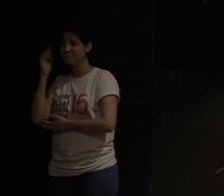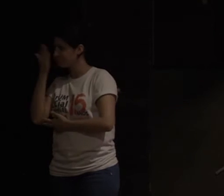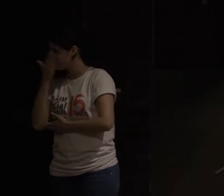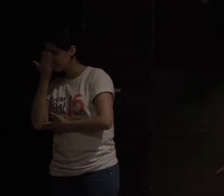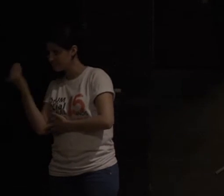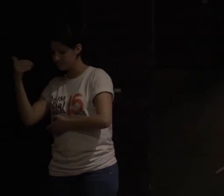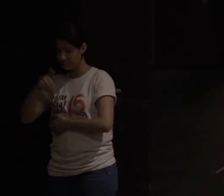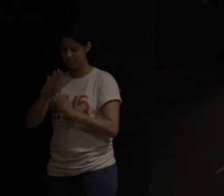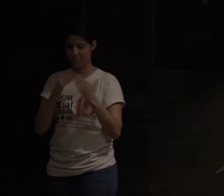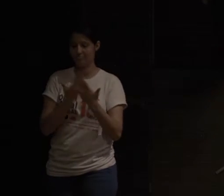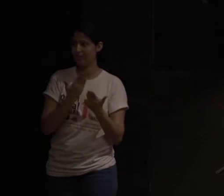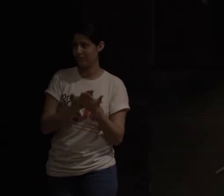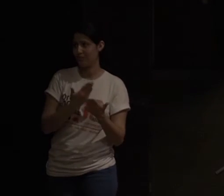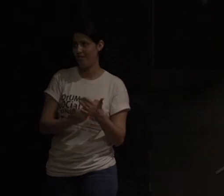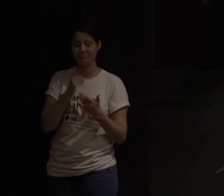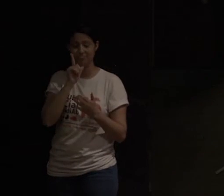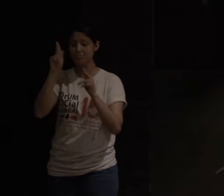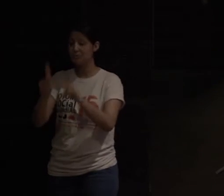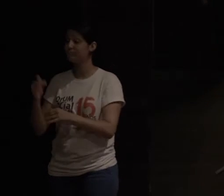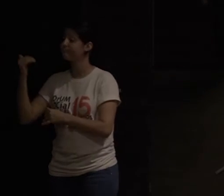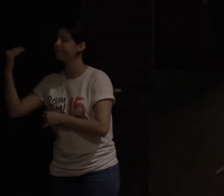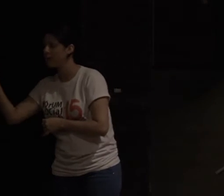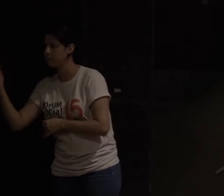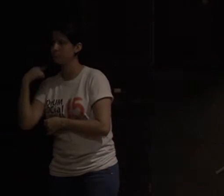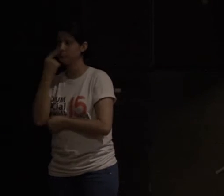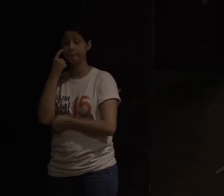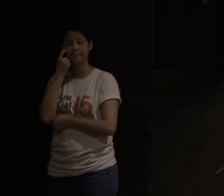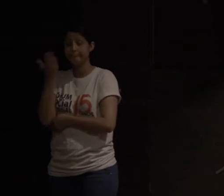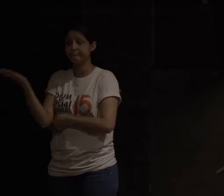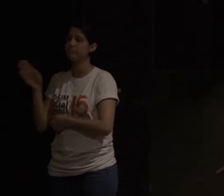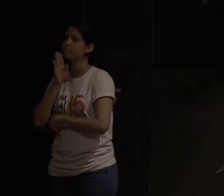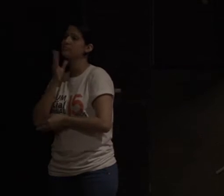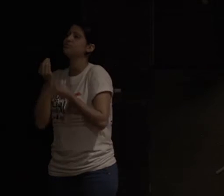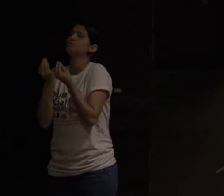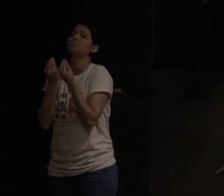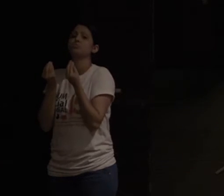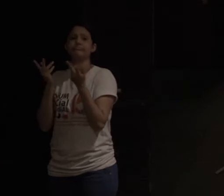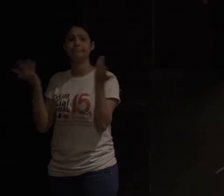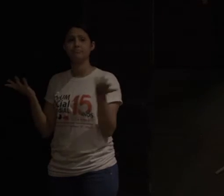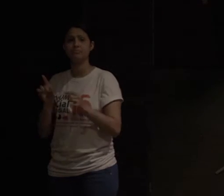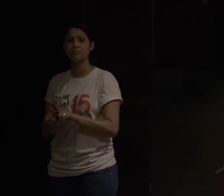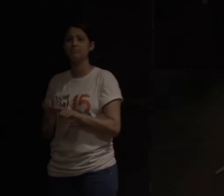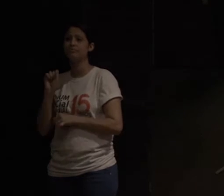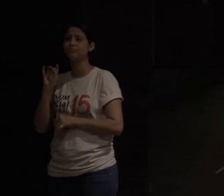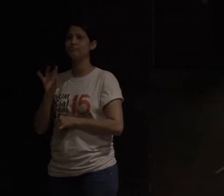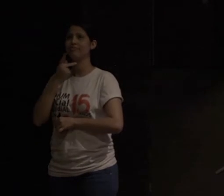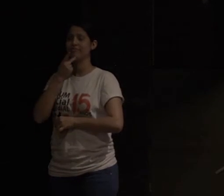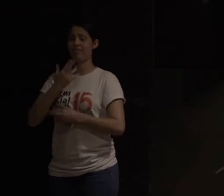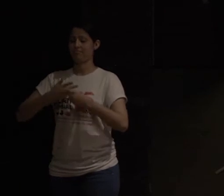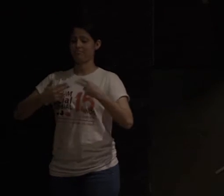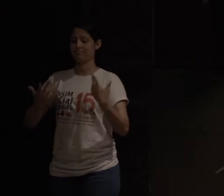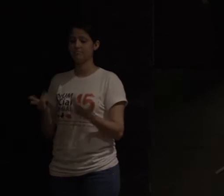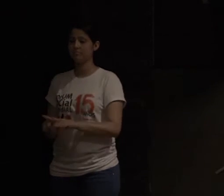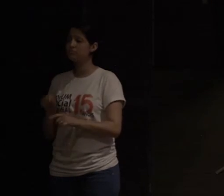nas nossas escolas nem nas nossas universidades. Temos que aprender a conhecer com, em vez de conhecer sobre, aqueles que estão